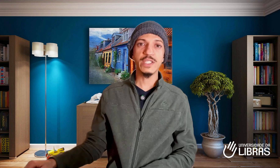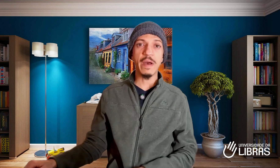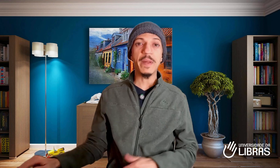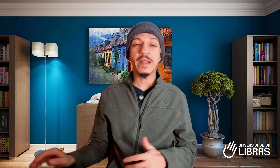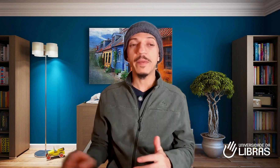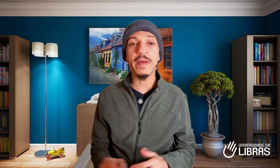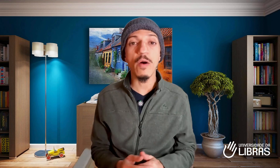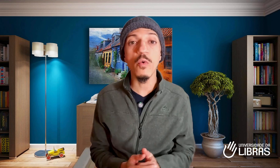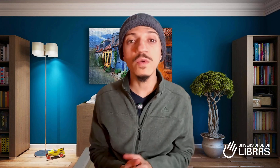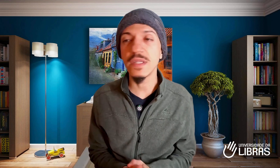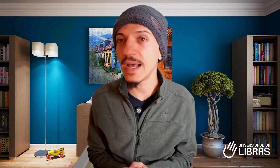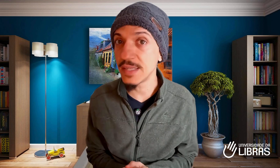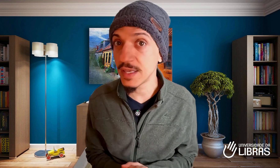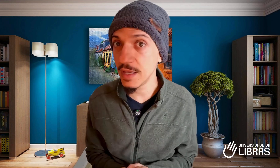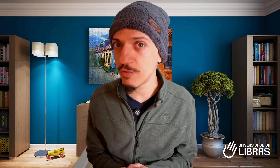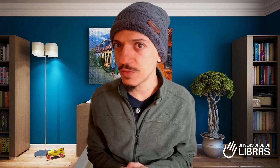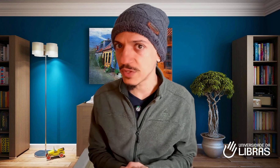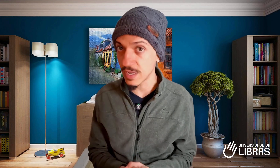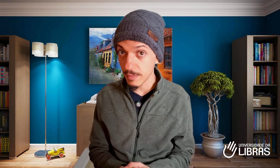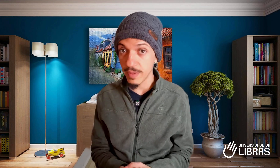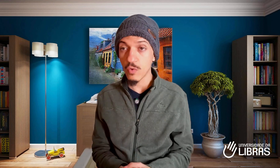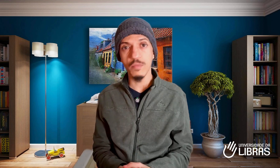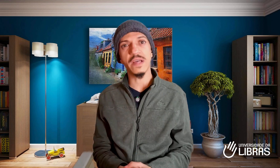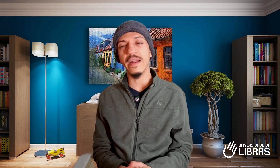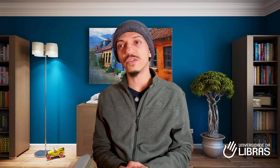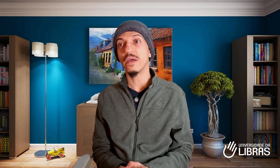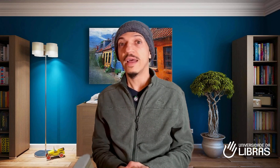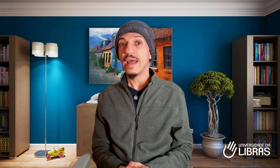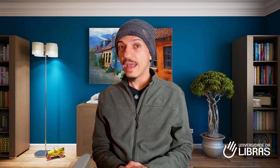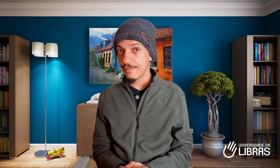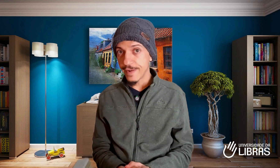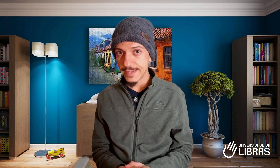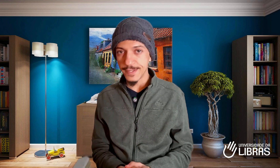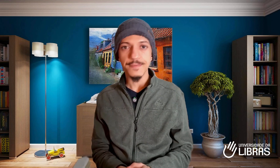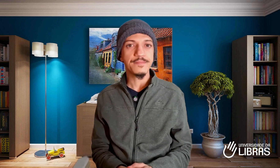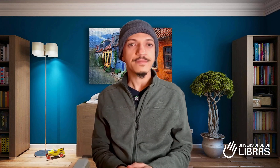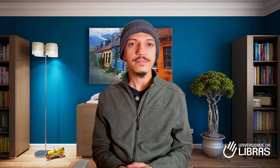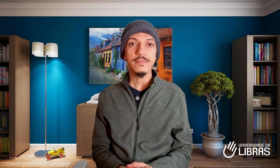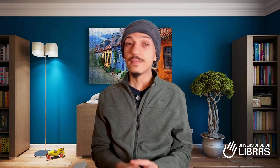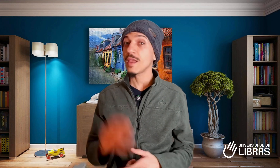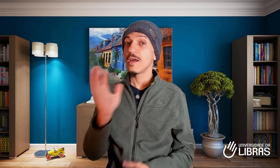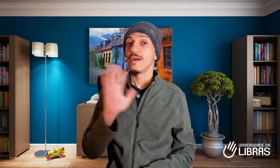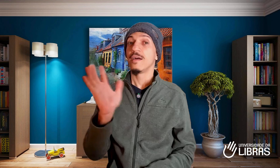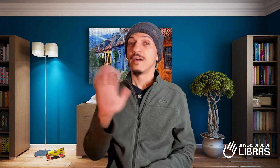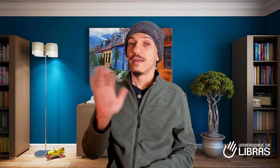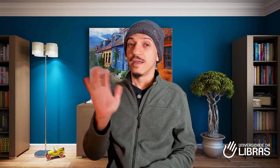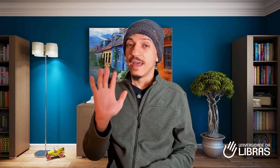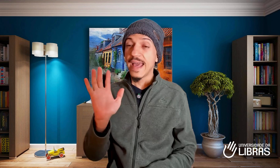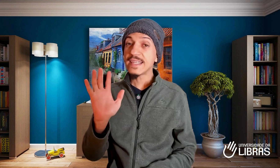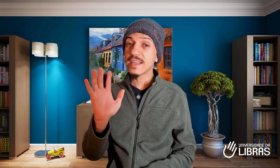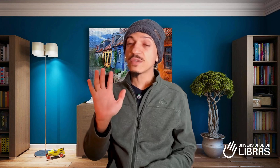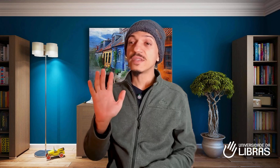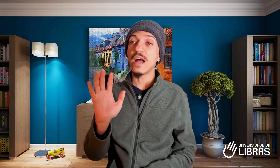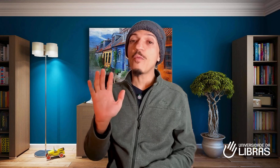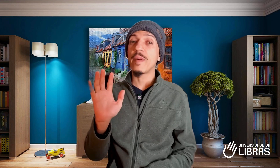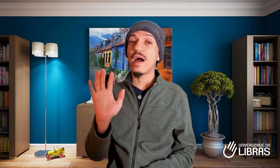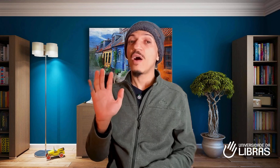aprender primeiro alguns sinais aqui, eu vou te mostrar também como usar isso em frases. Esse aqui é o sinal para